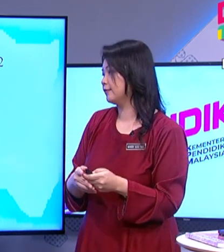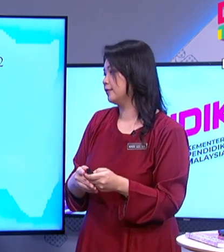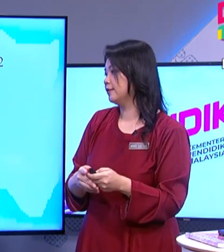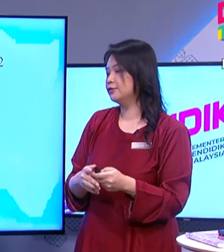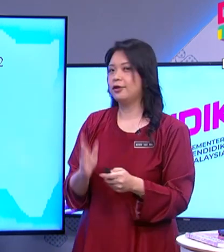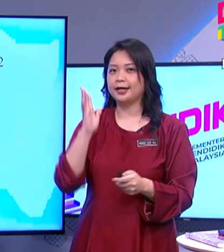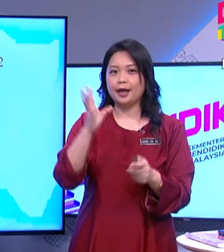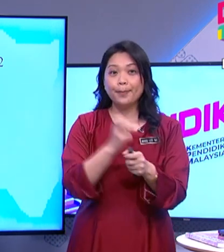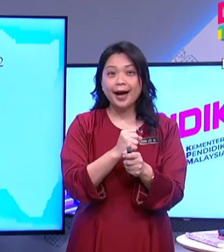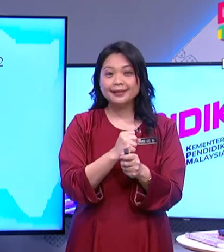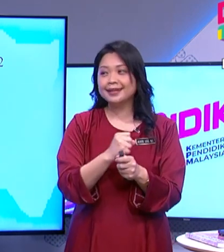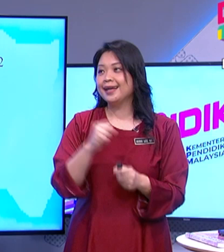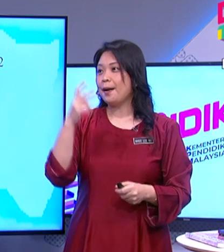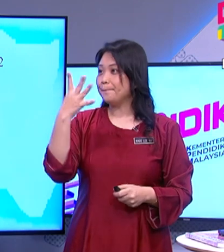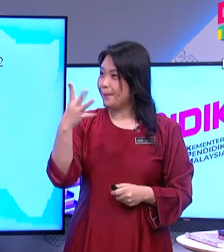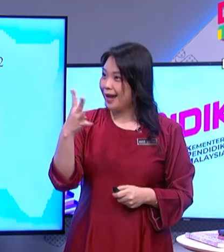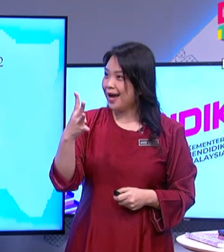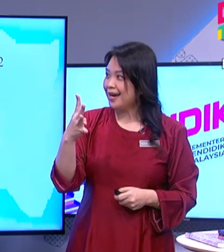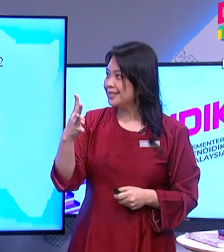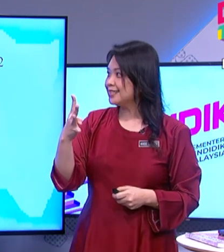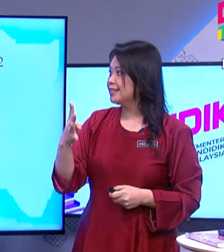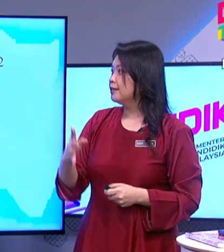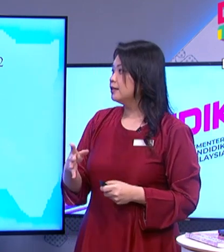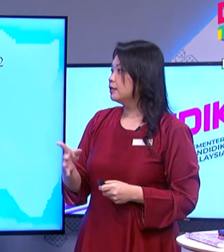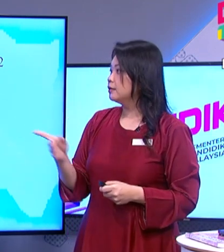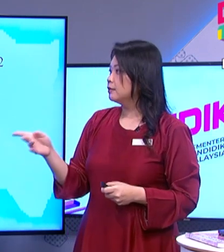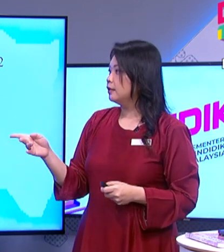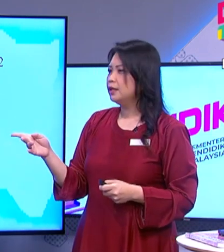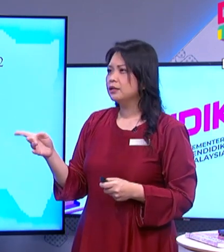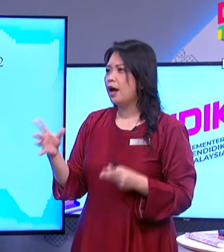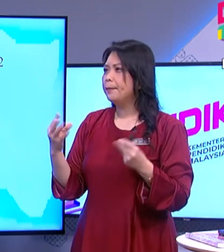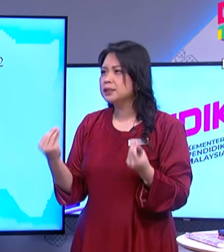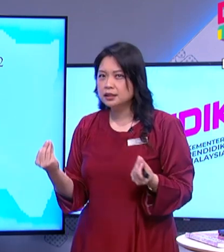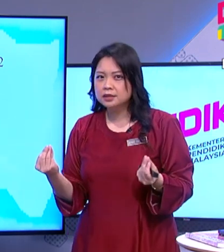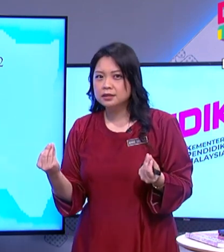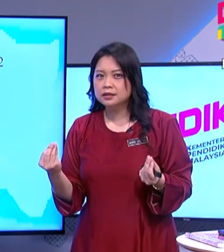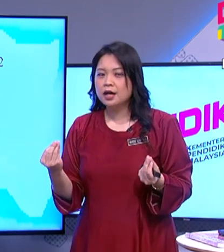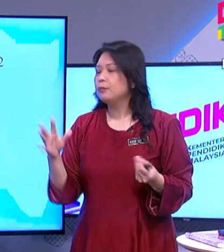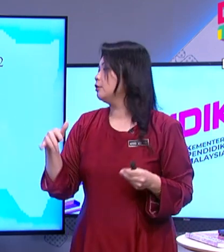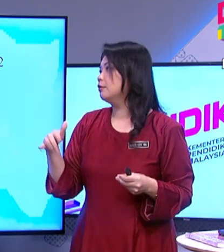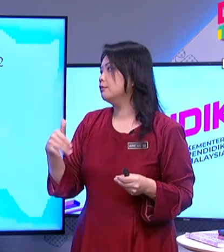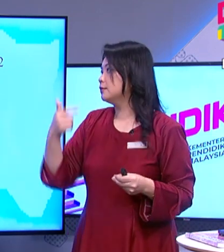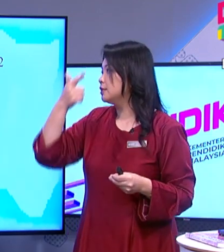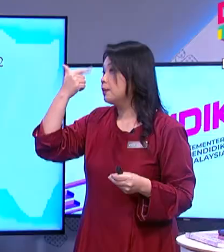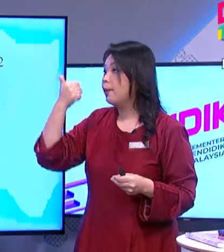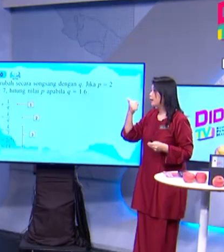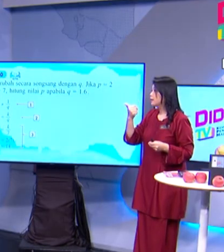So akan dapat 14 Hai ini habis ke belum belum sebab